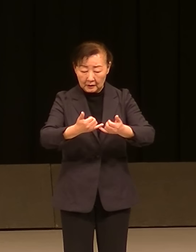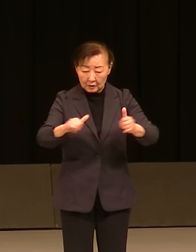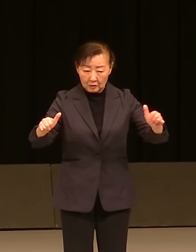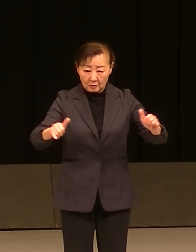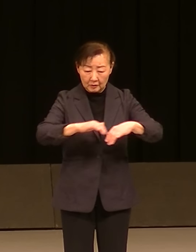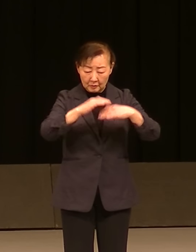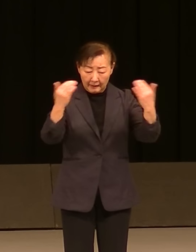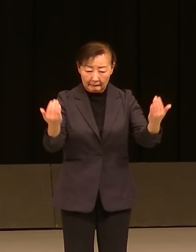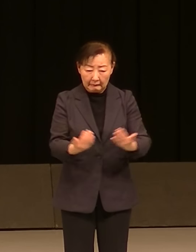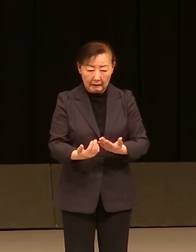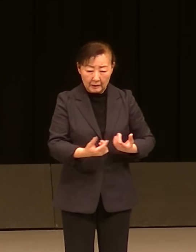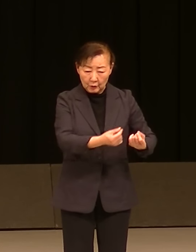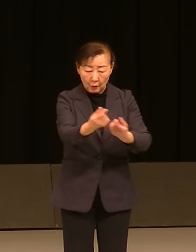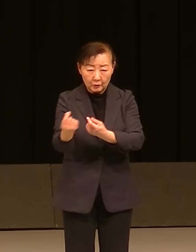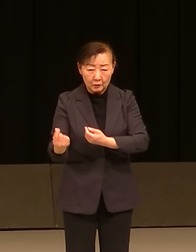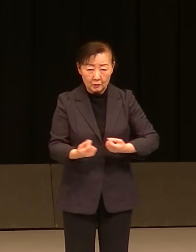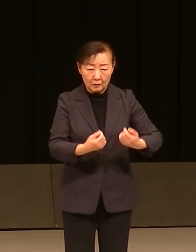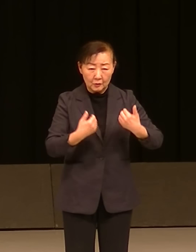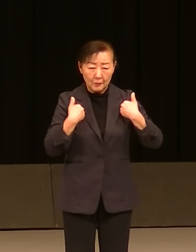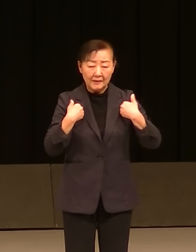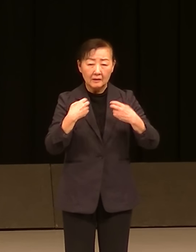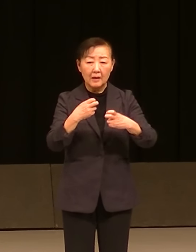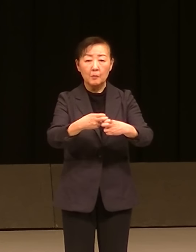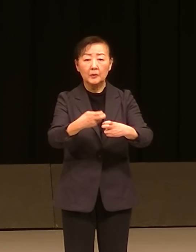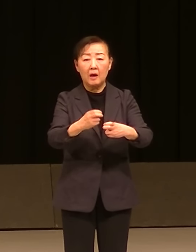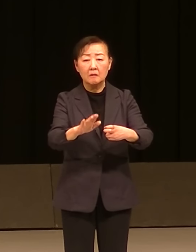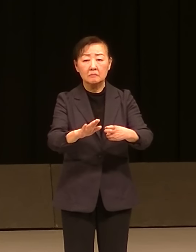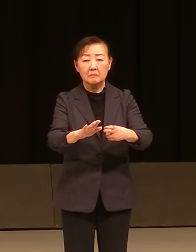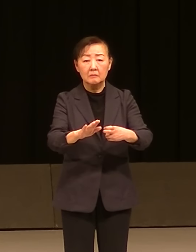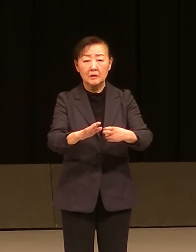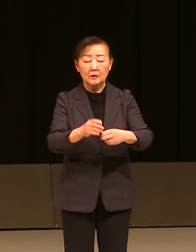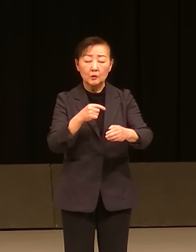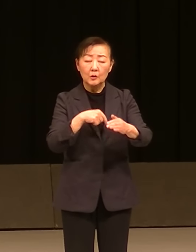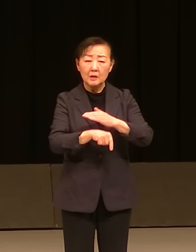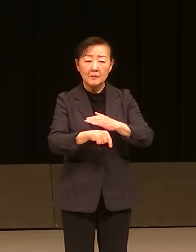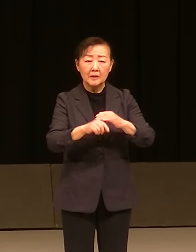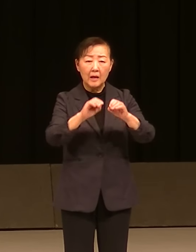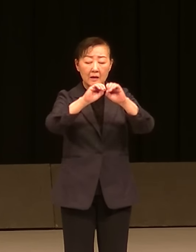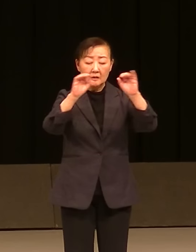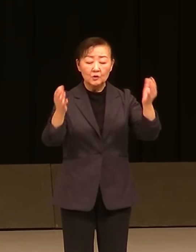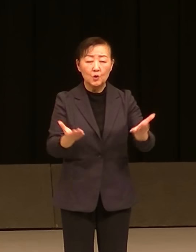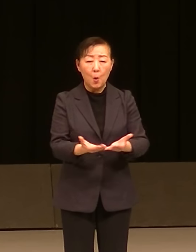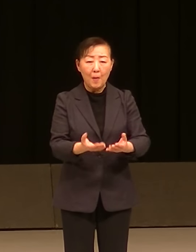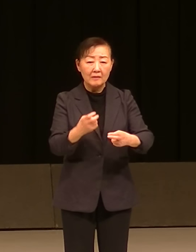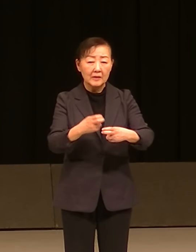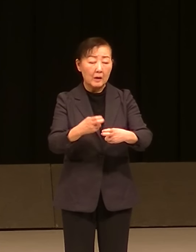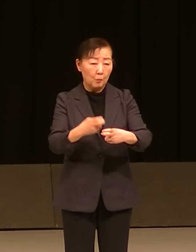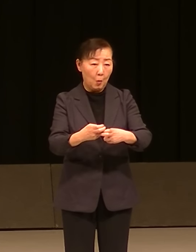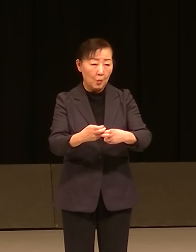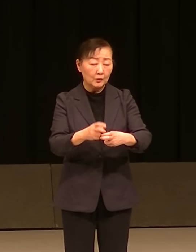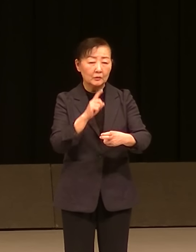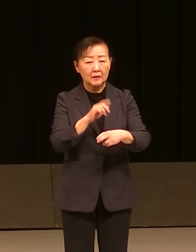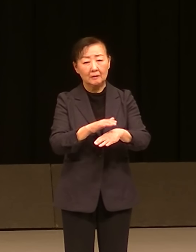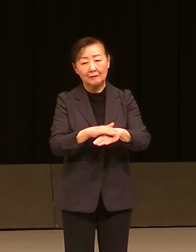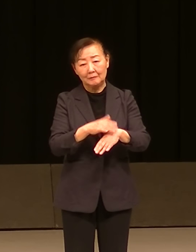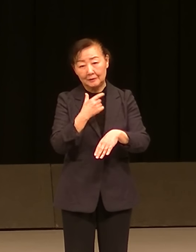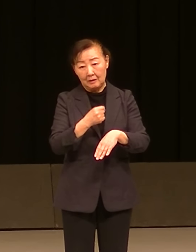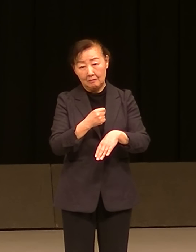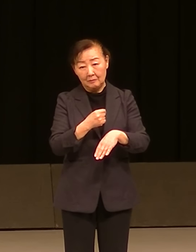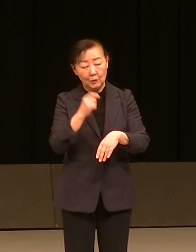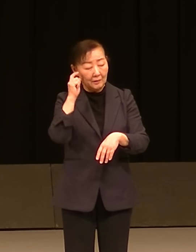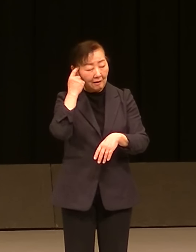てが共有すべき憲法である。その意味でグローバル憲法というふうに呼びたい、そう